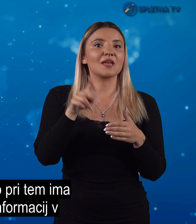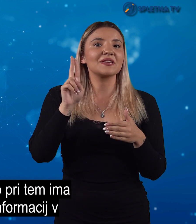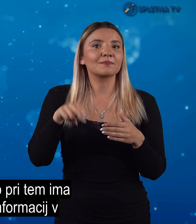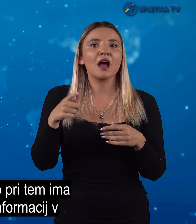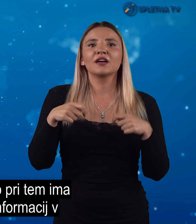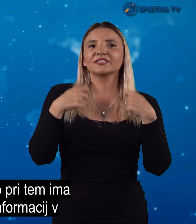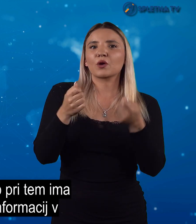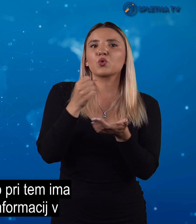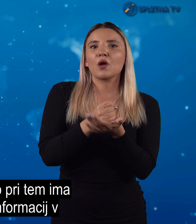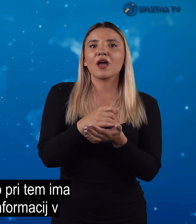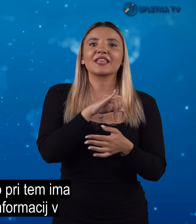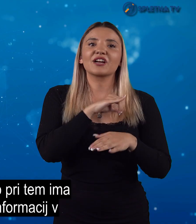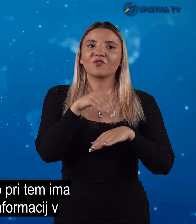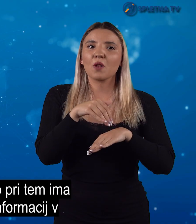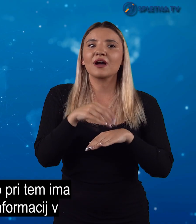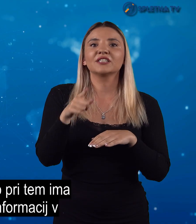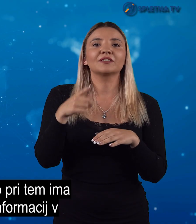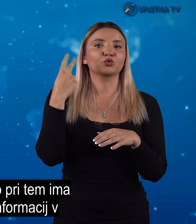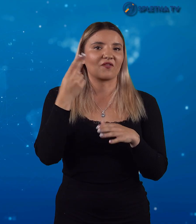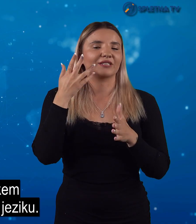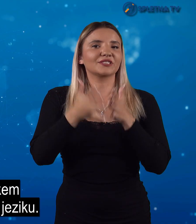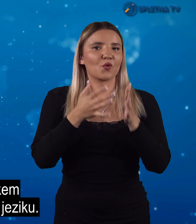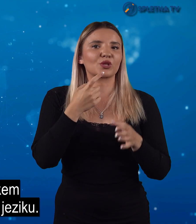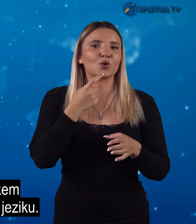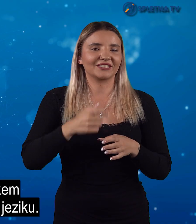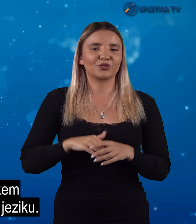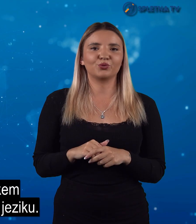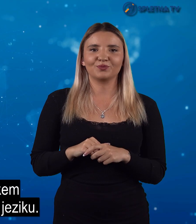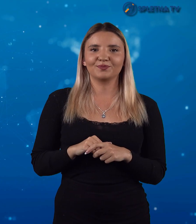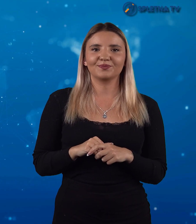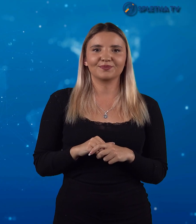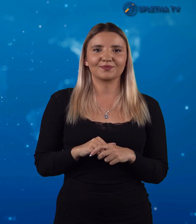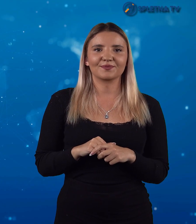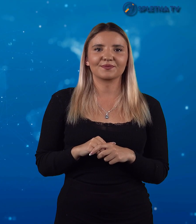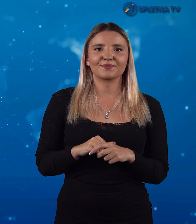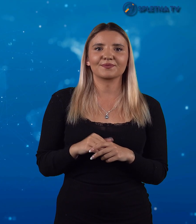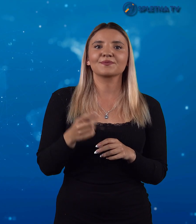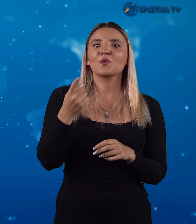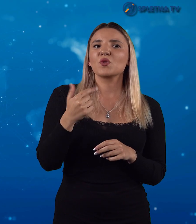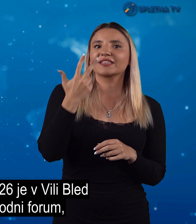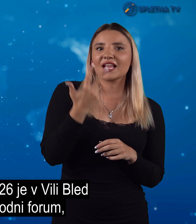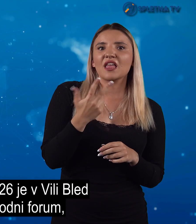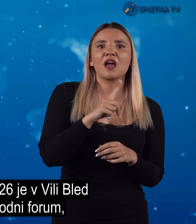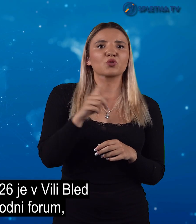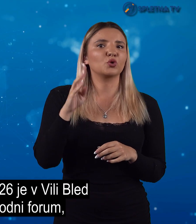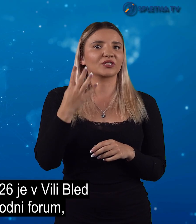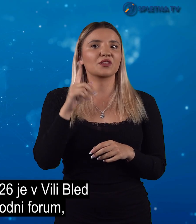vlogo pri tem ima zagotavljanje informacij v slovenskem znakovnem jeziku. Od 3. do